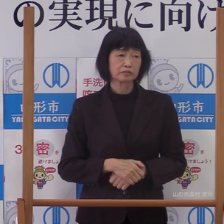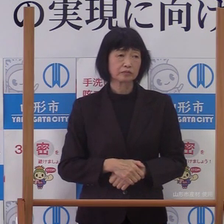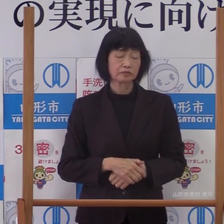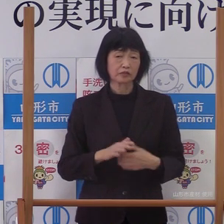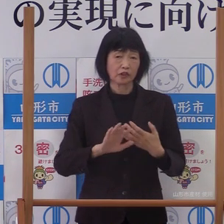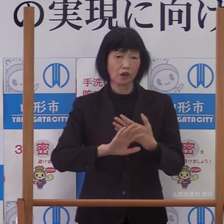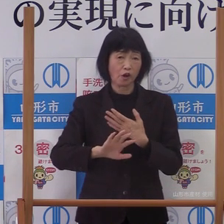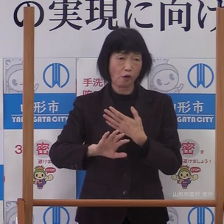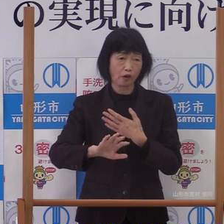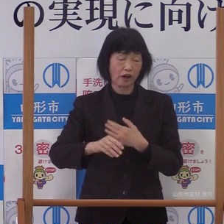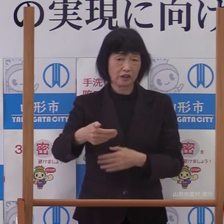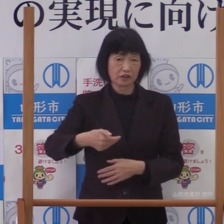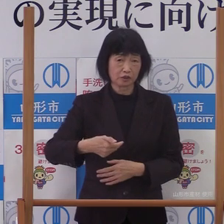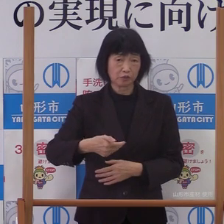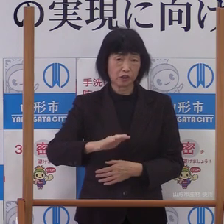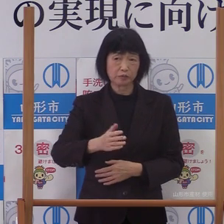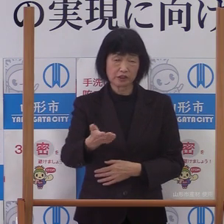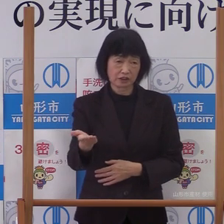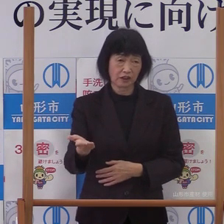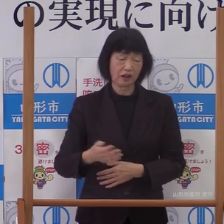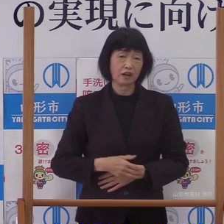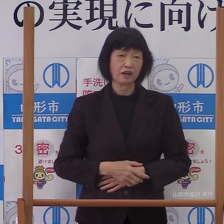その他ございますでしょうか。